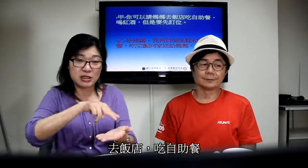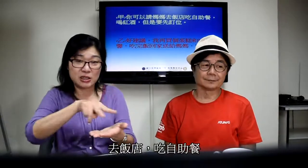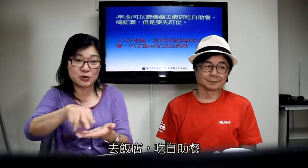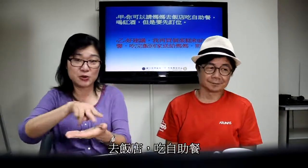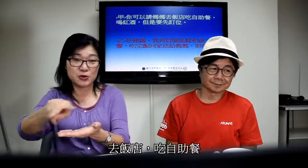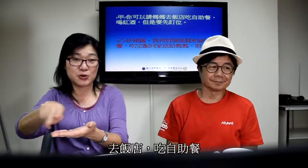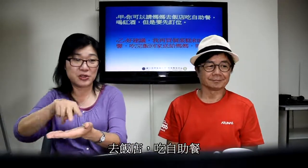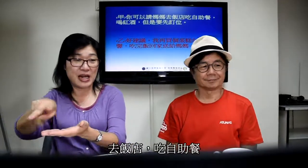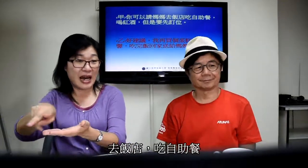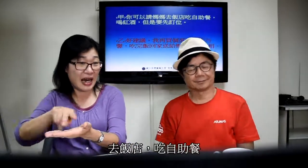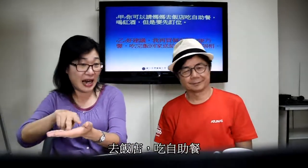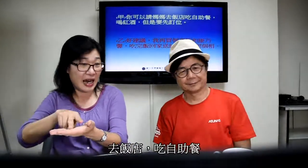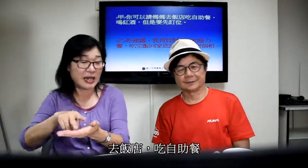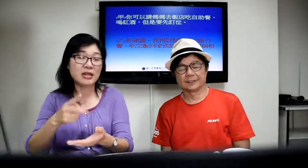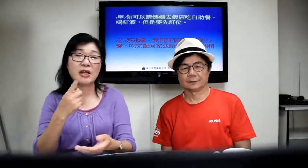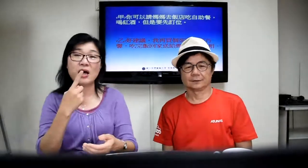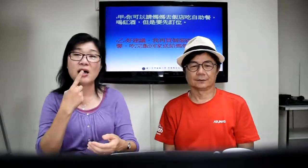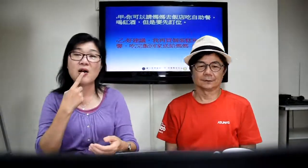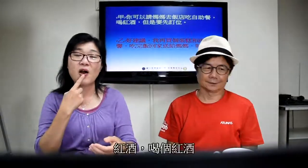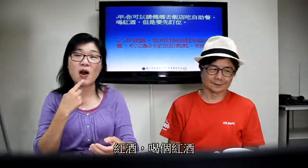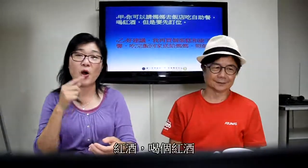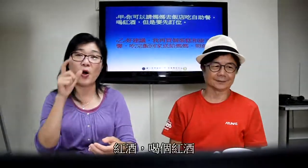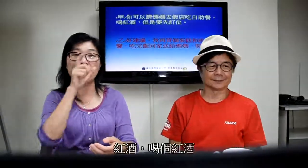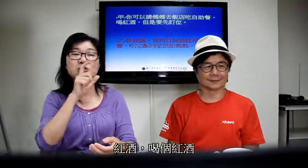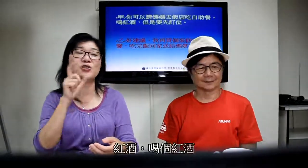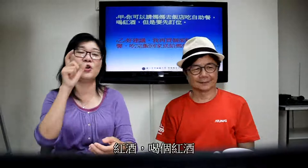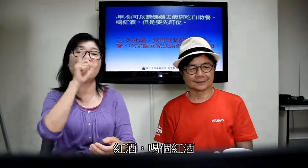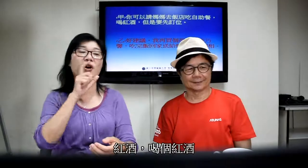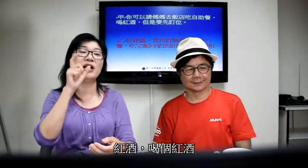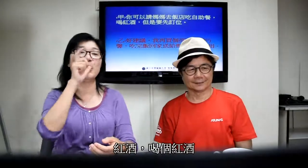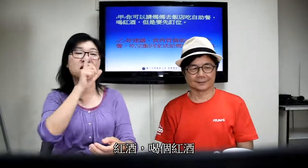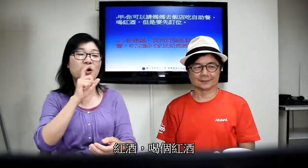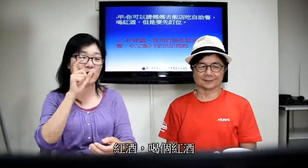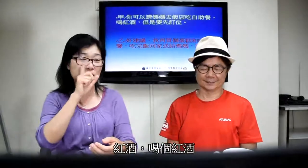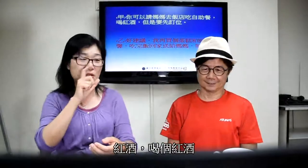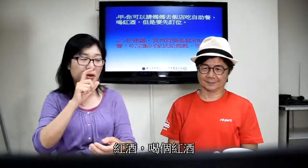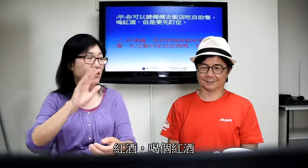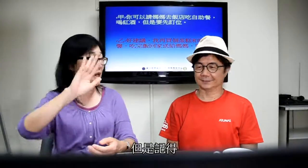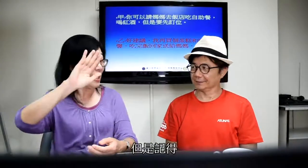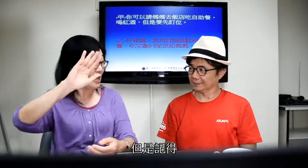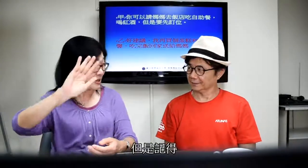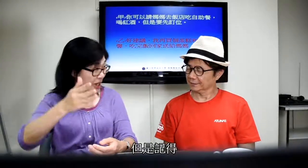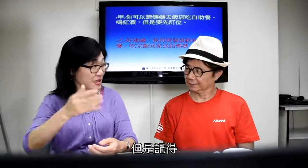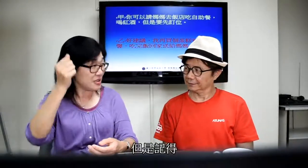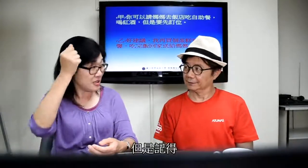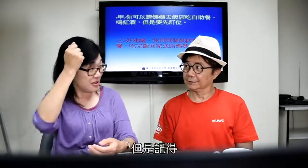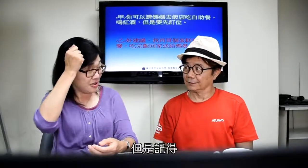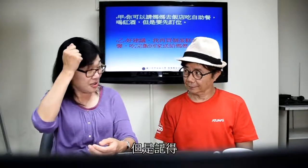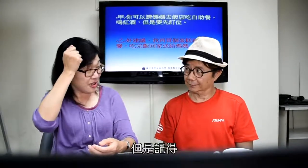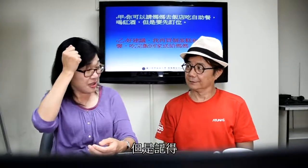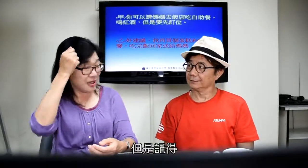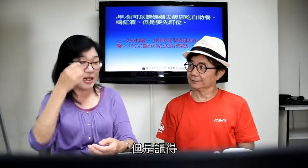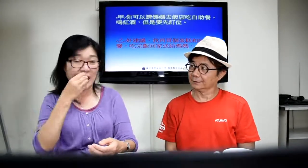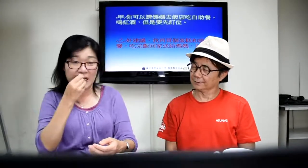助餐，红酒，喝个红酒，但是记得